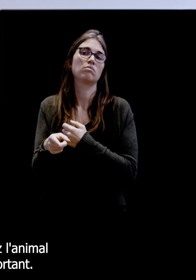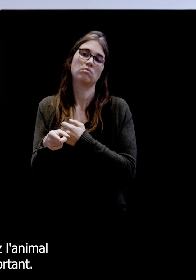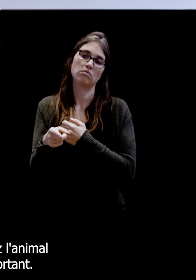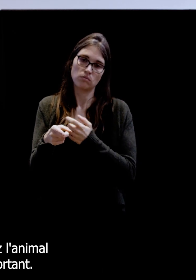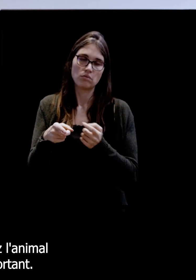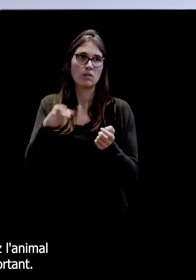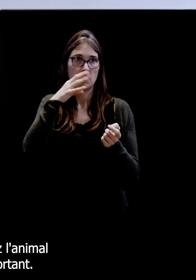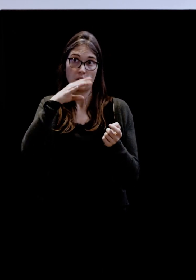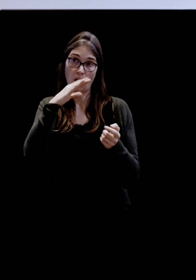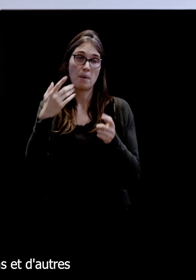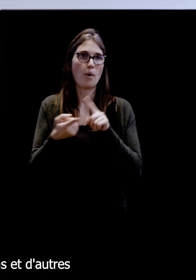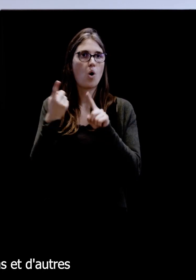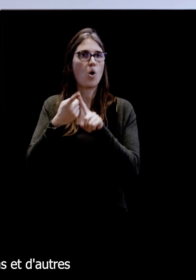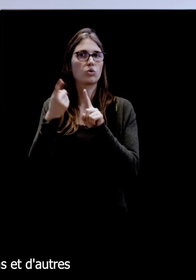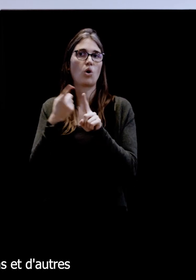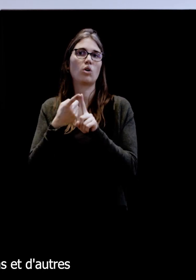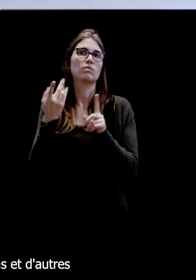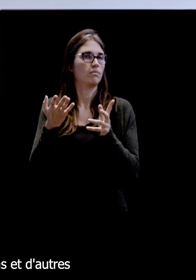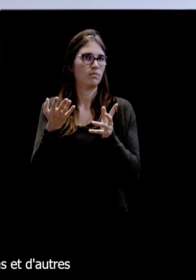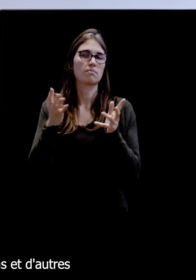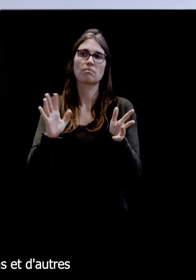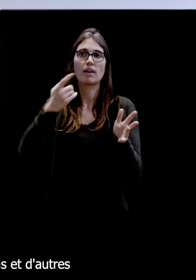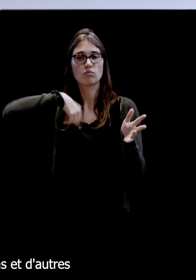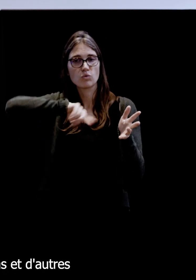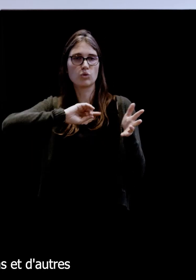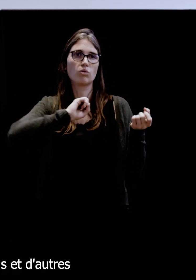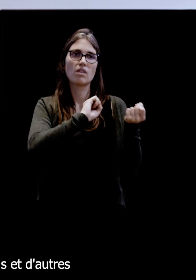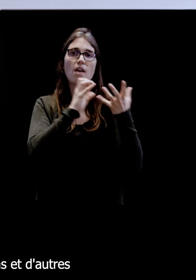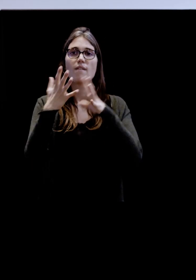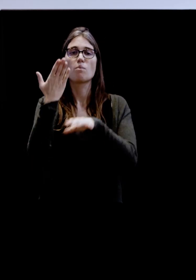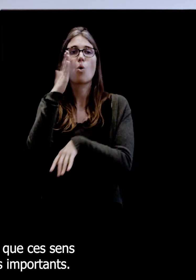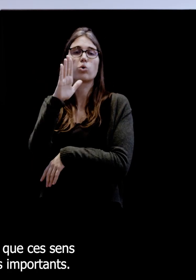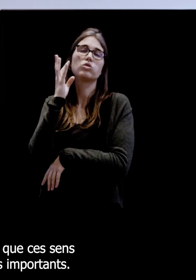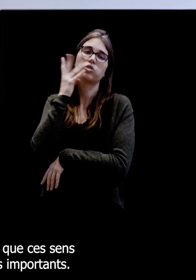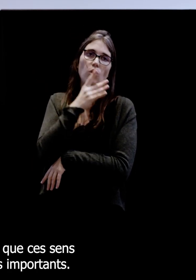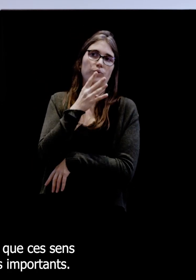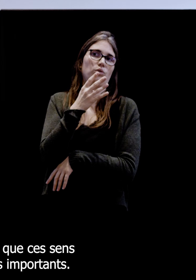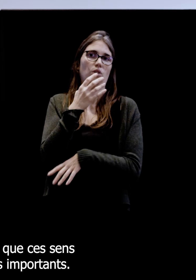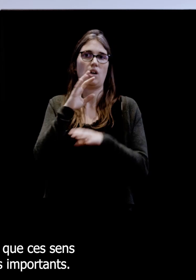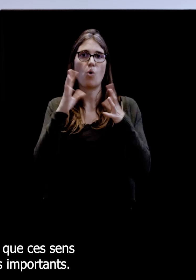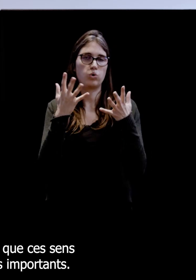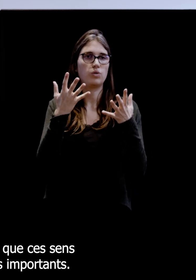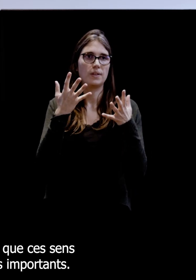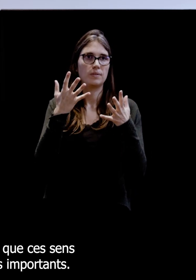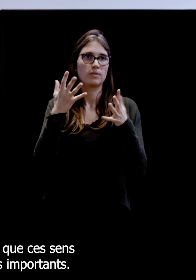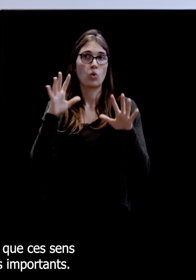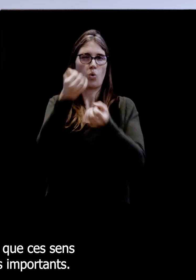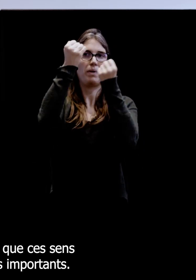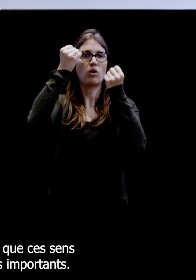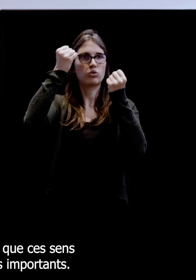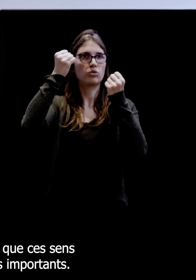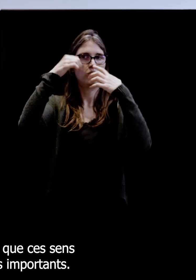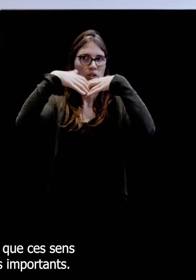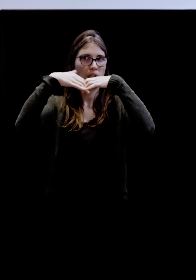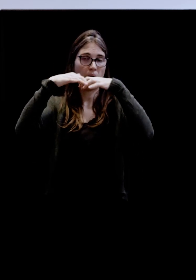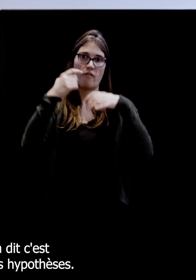en tout cas, très important. Nous, on a développé d'autres sens et d'autres capacités cérébrales qui font que ces sens un peu primaires